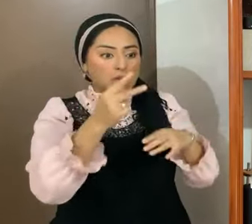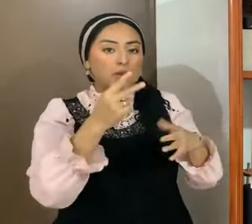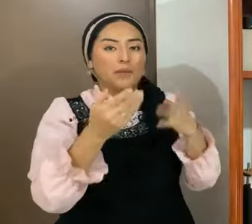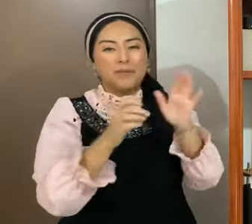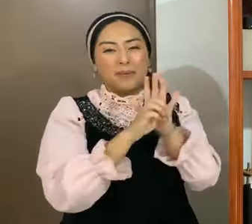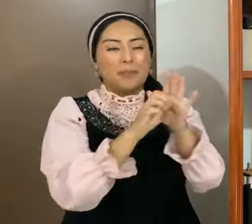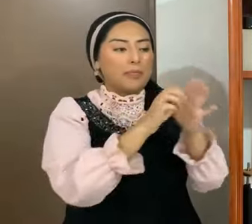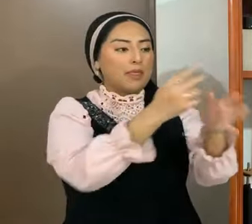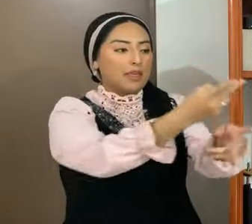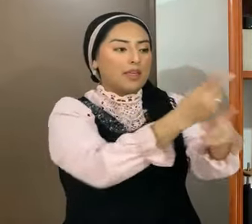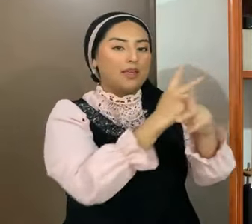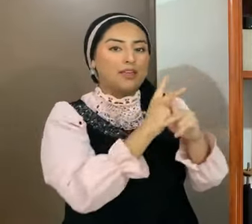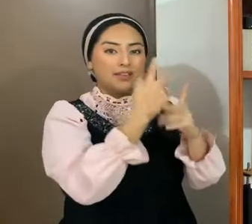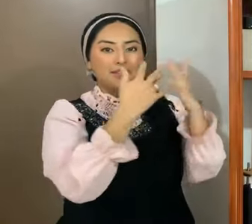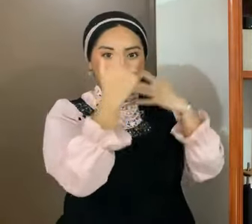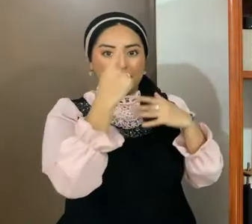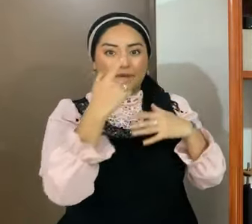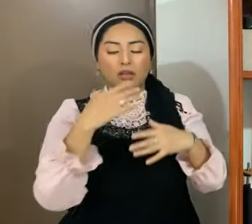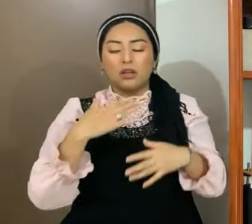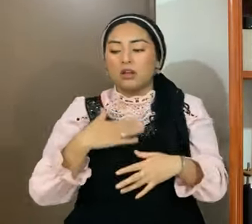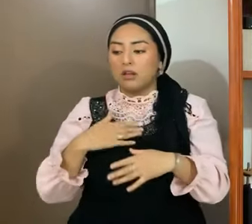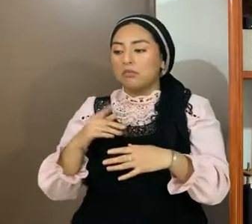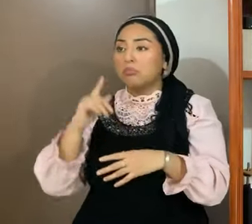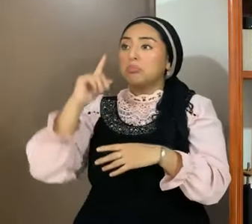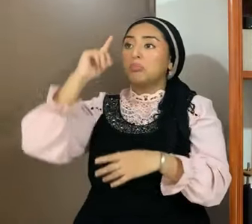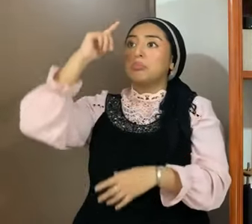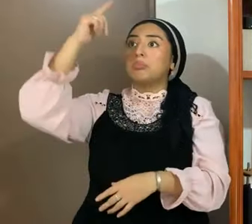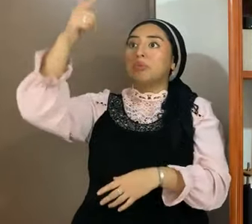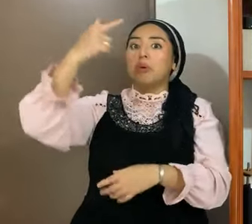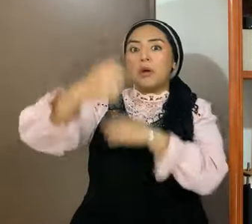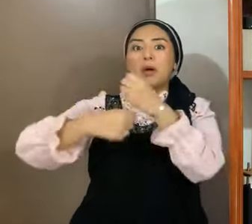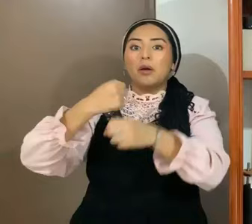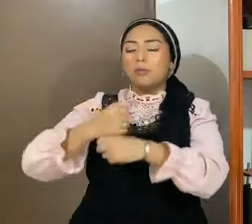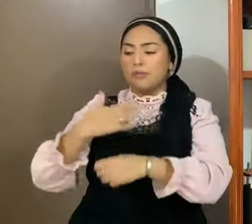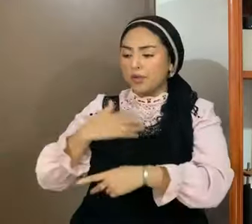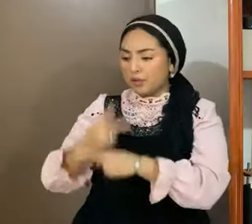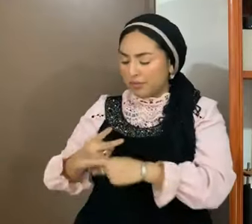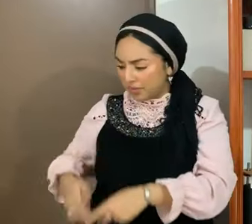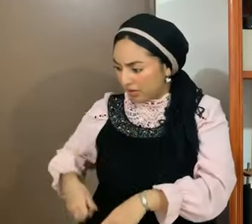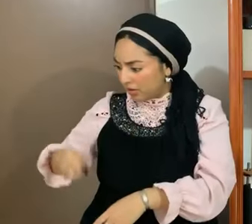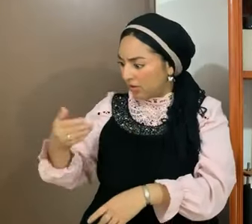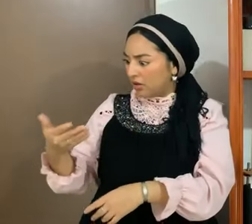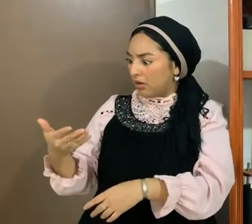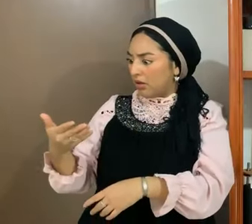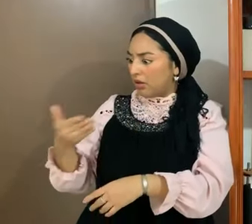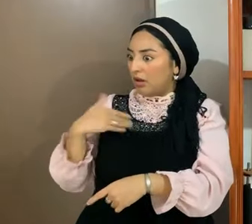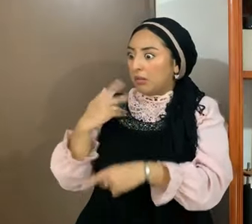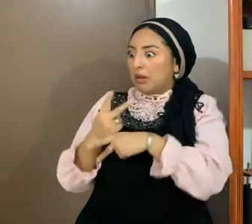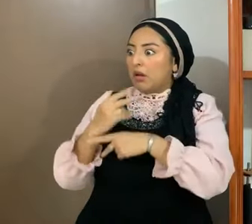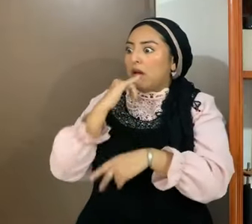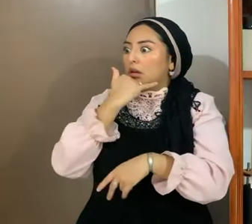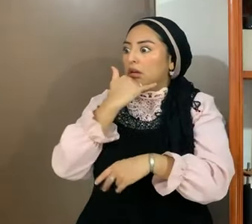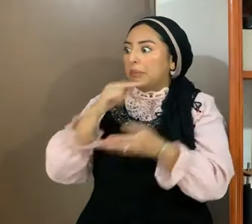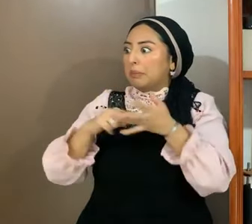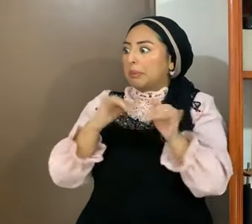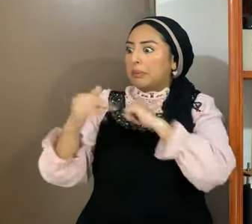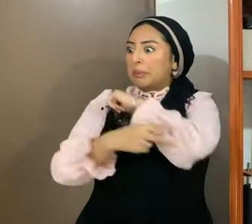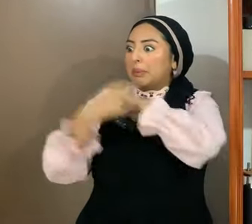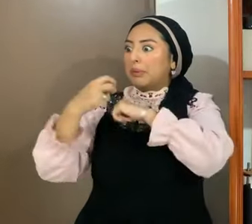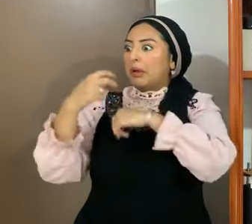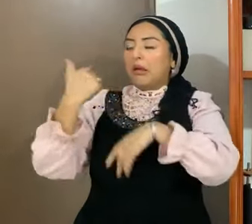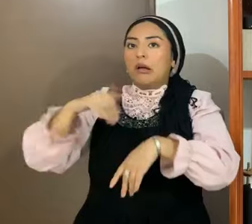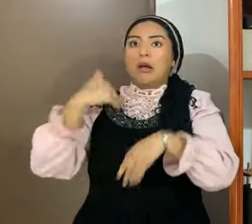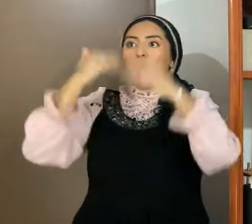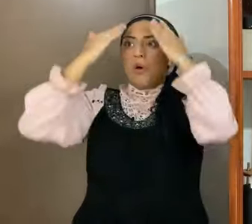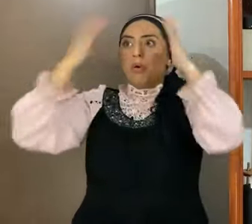algo que le habían prestado y se quedó, me quedé con ello y ya no lo pudo devolver. Bueno, era un error, ¿sí? Entonces tendría que